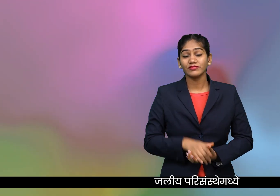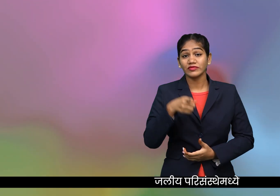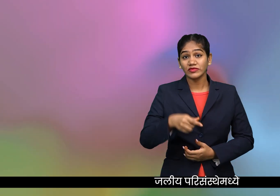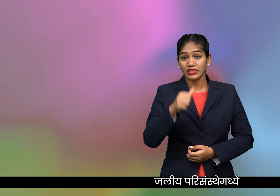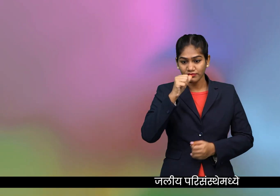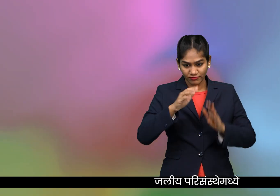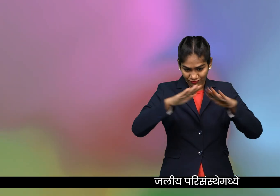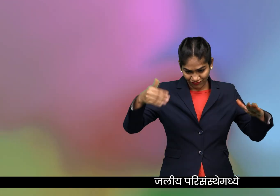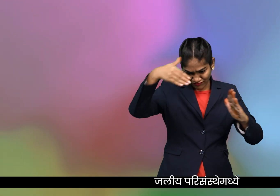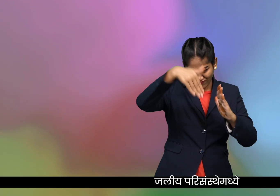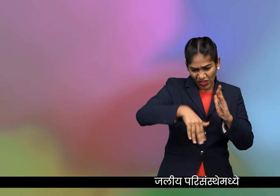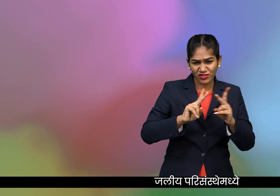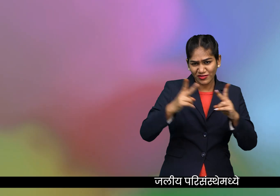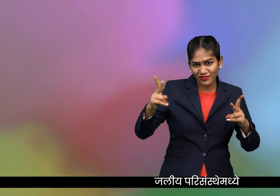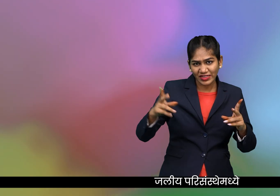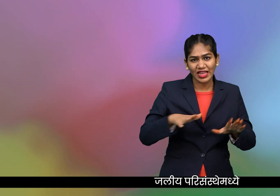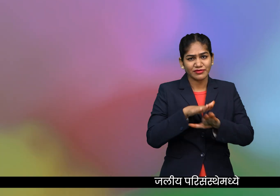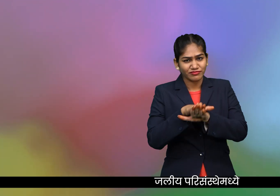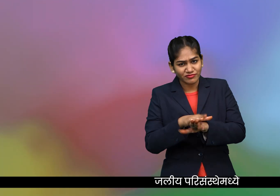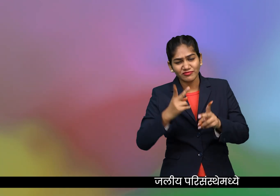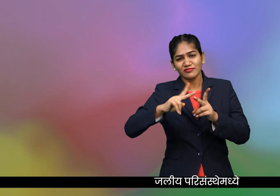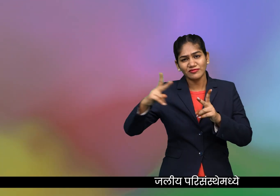जलीय परिसंस्थांमध्ये